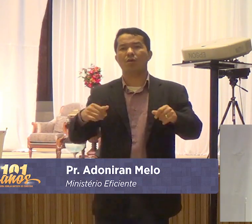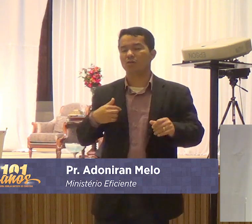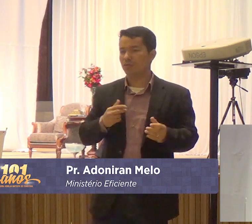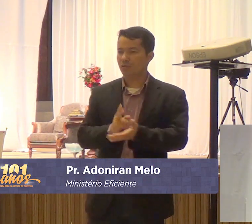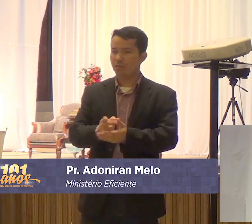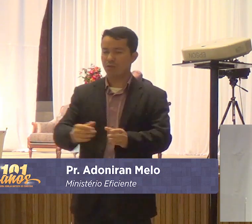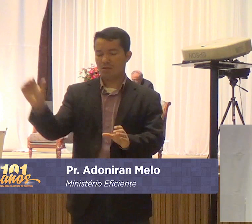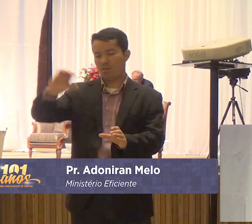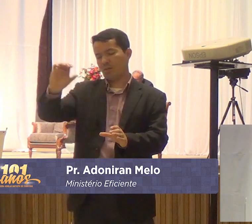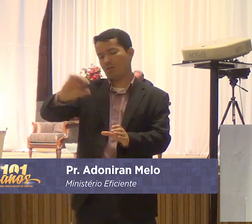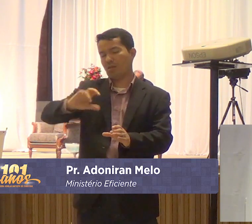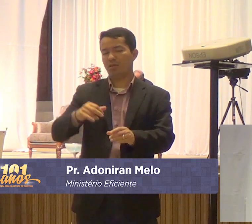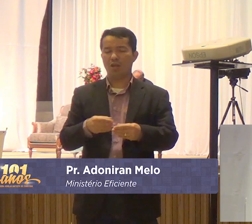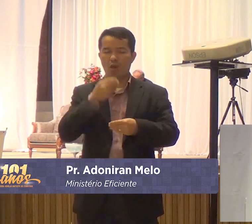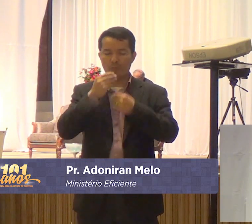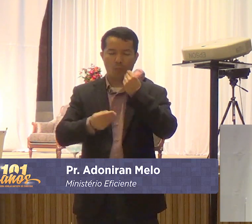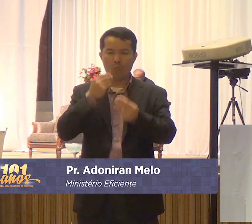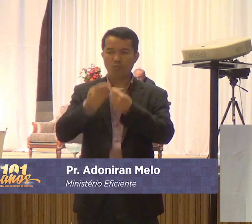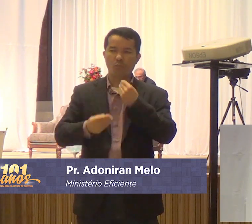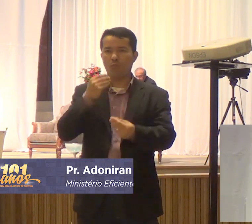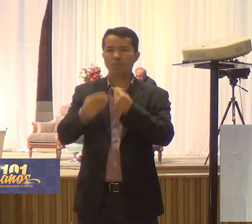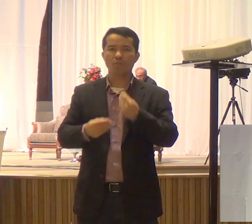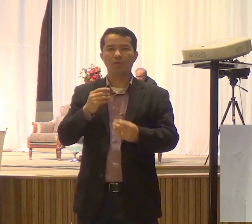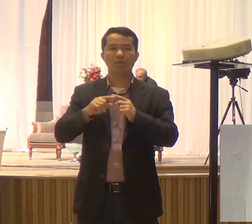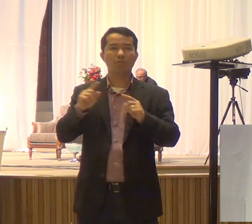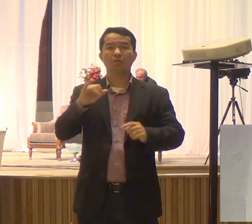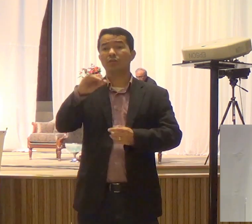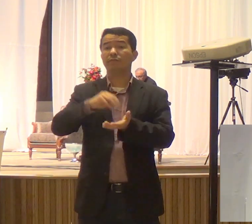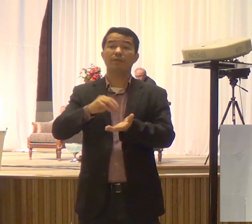lado. Mas comida sem sal não tem graça.